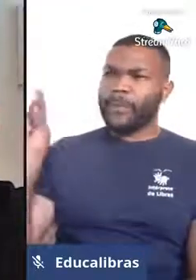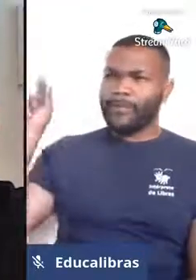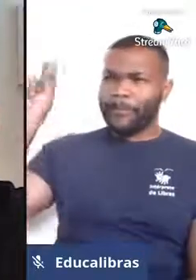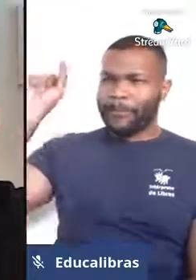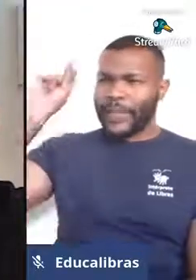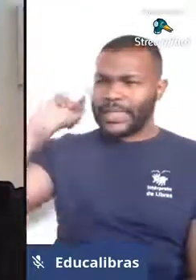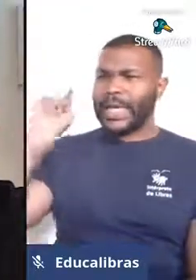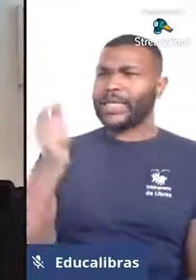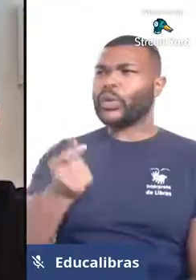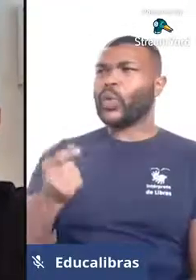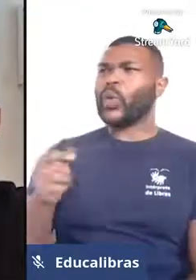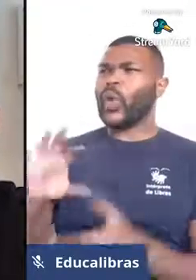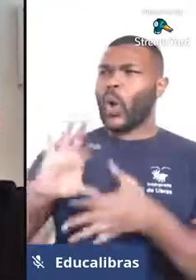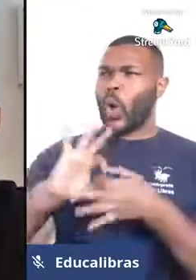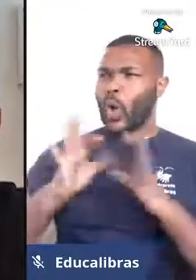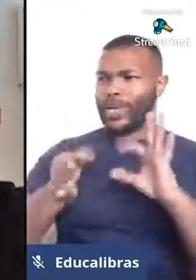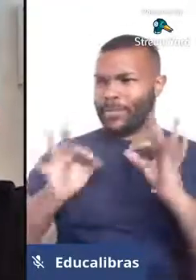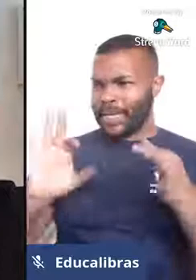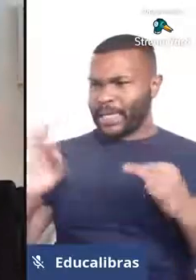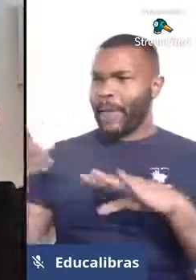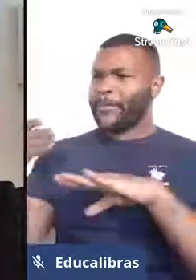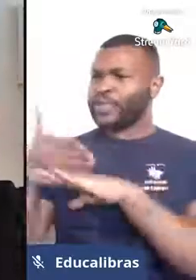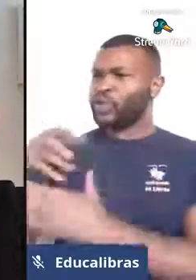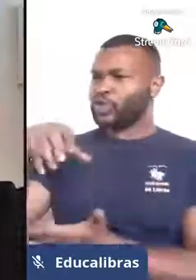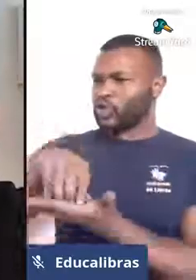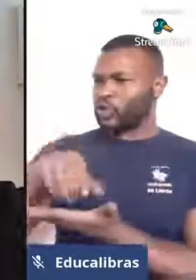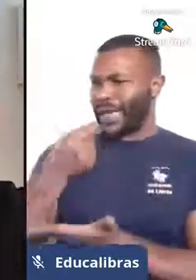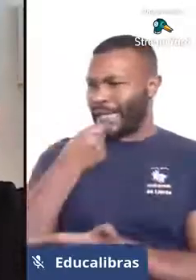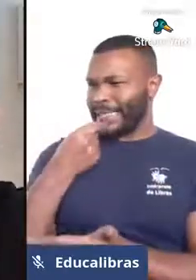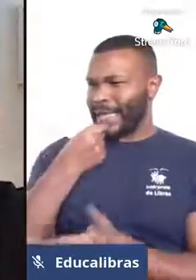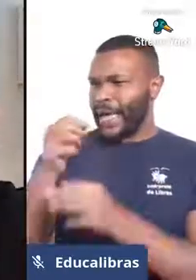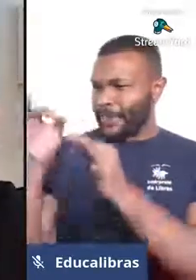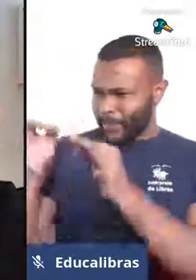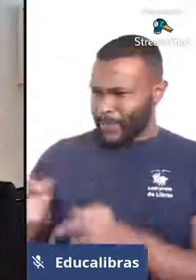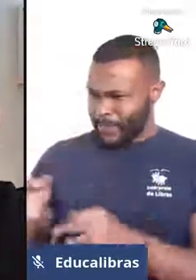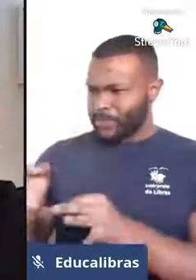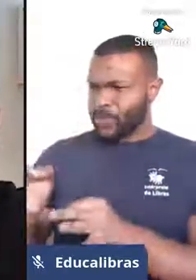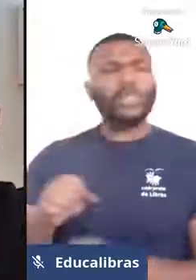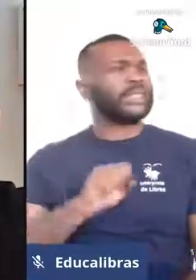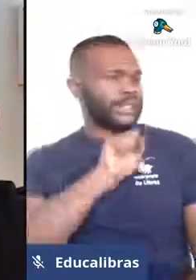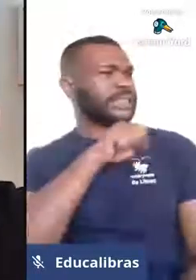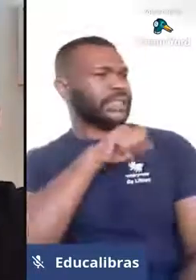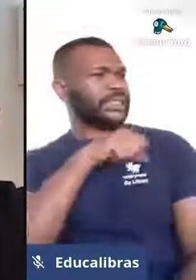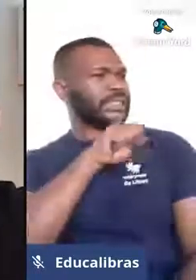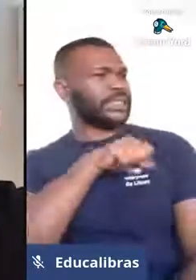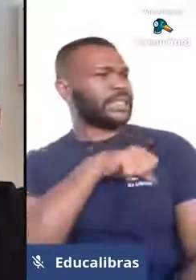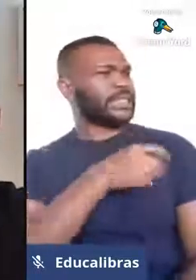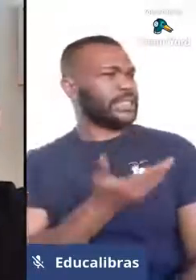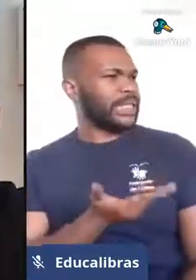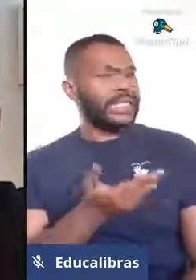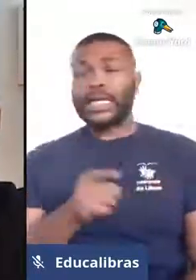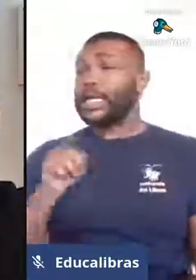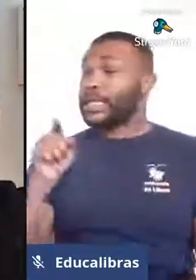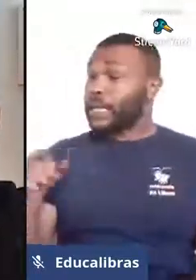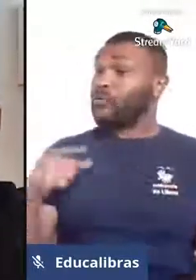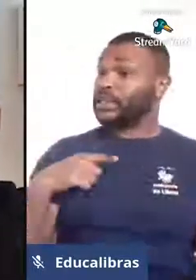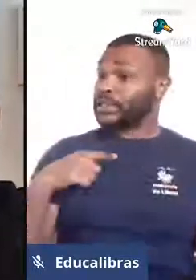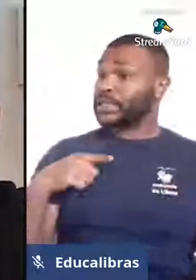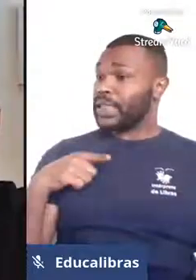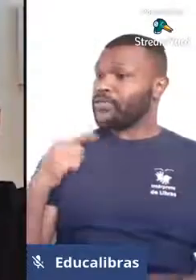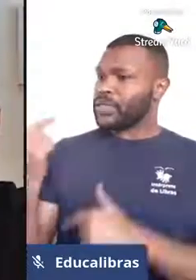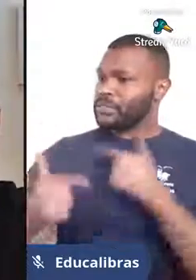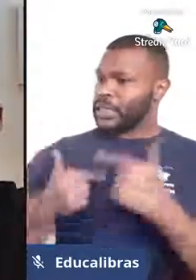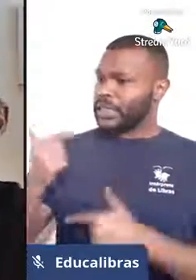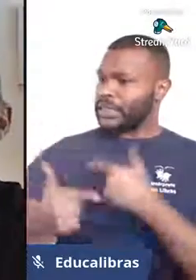das Olimpíadas? Exatamente. Então você pegou toda aquela... Bom, vocês tiveram uma atuação,